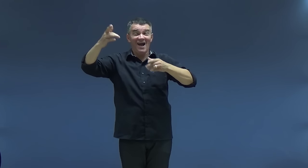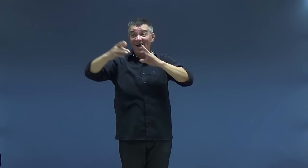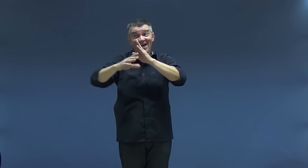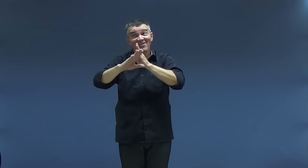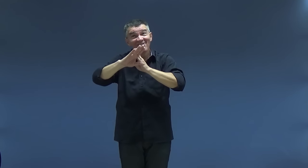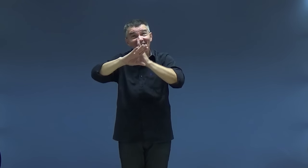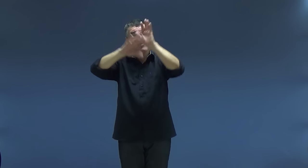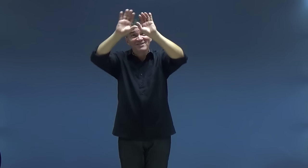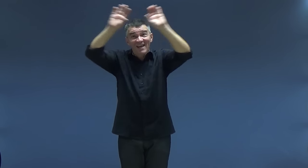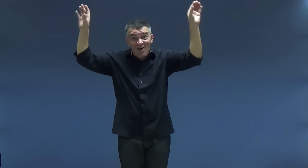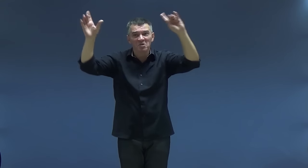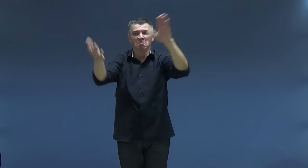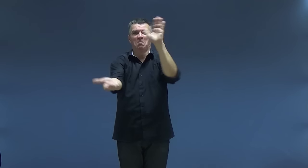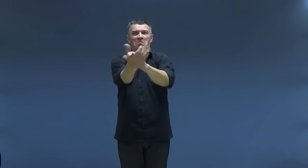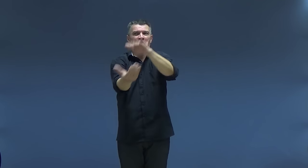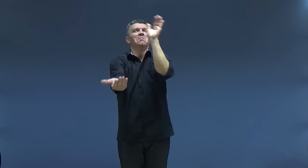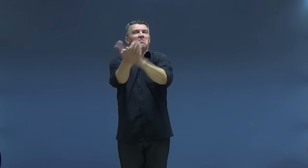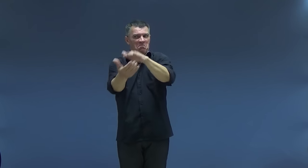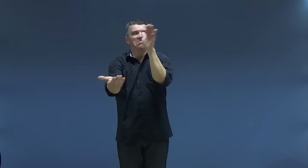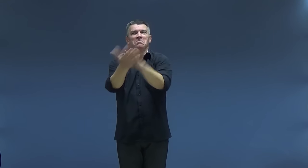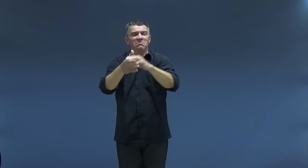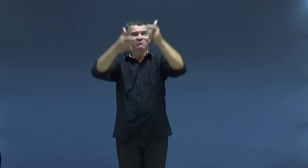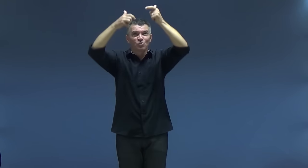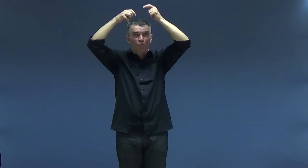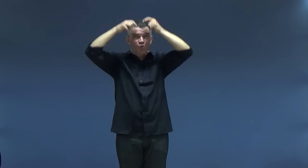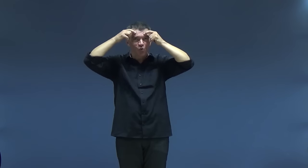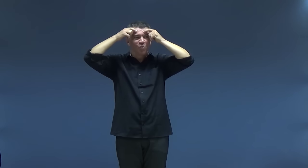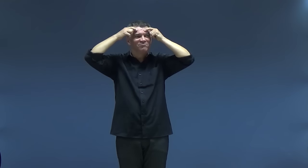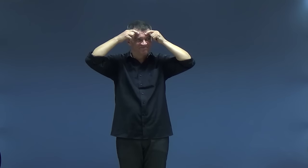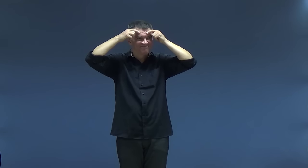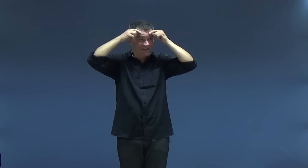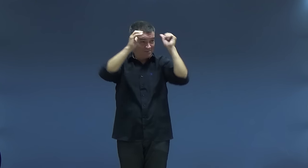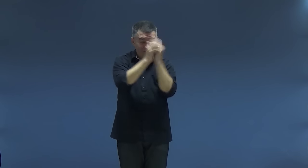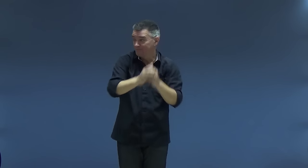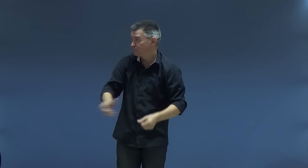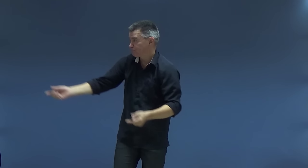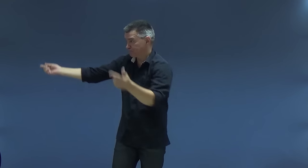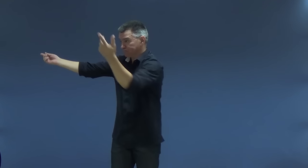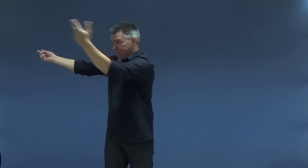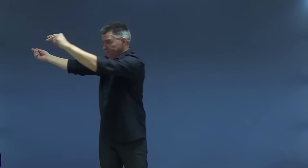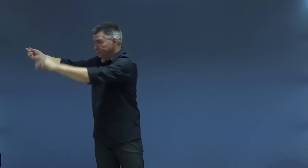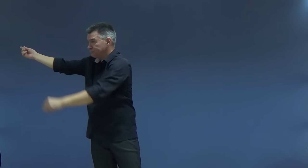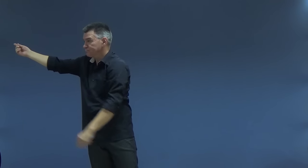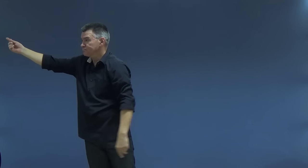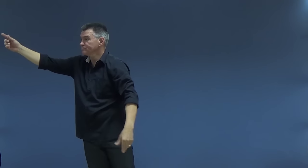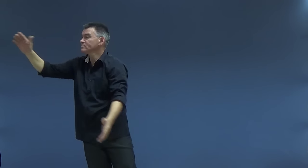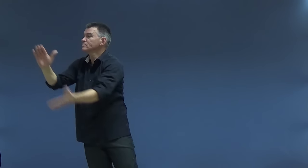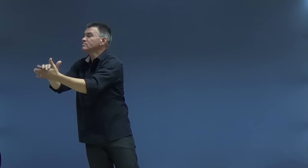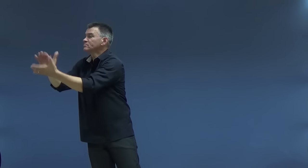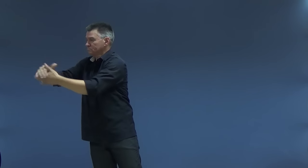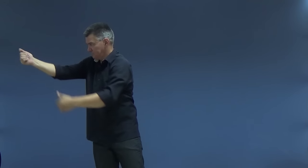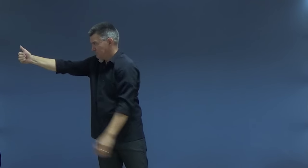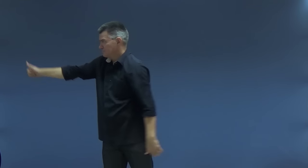ouro que vai para o céu. Olha, parabéns! Aí vai ganhar a coroa. Próximo.